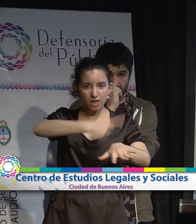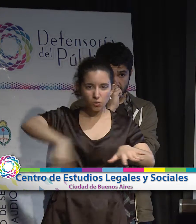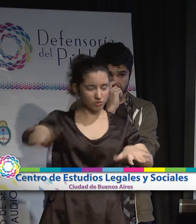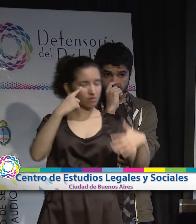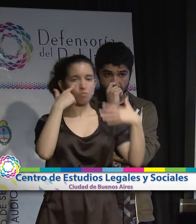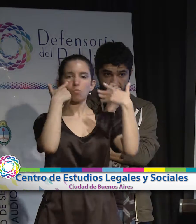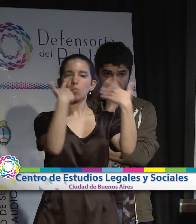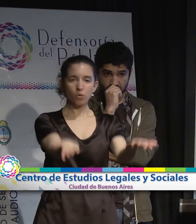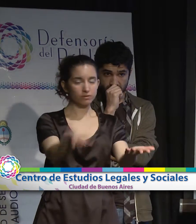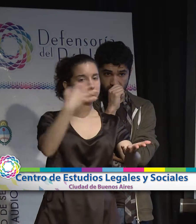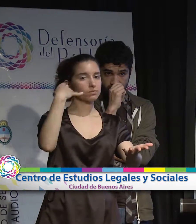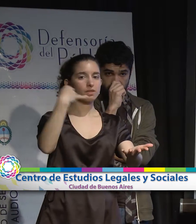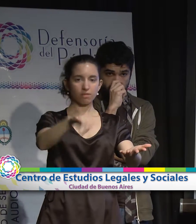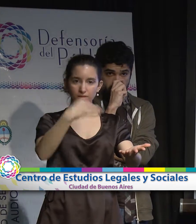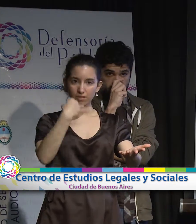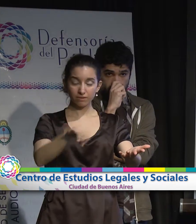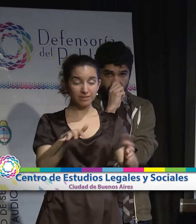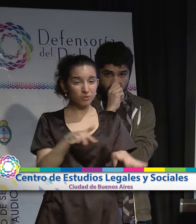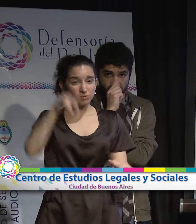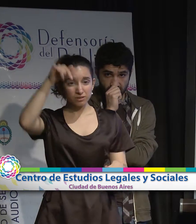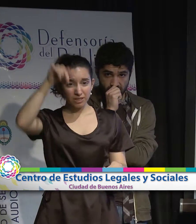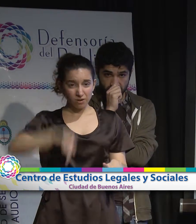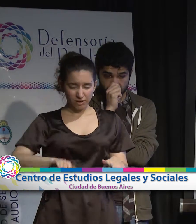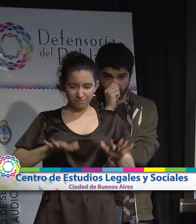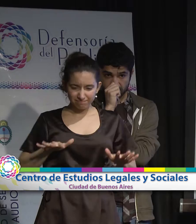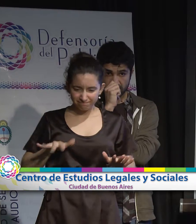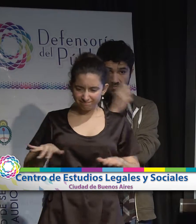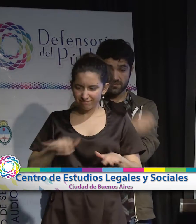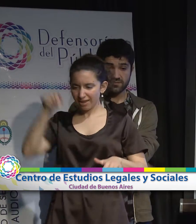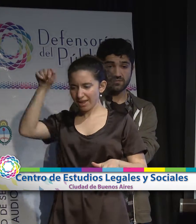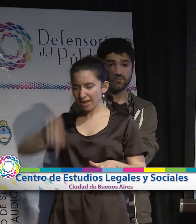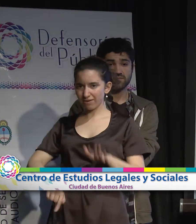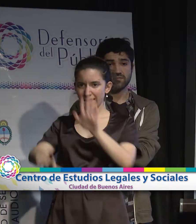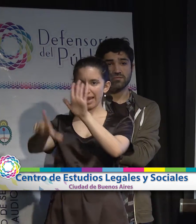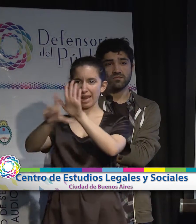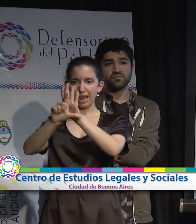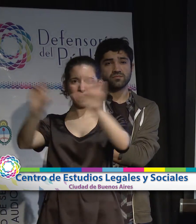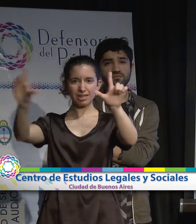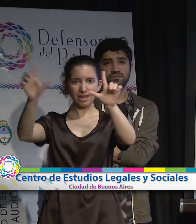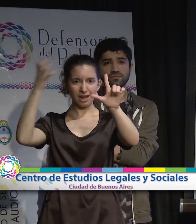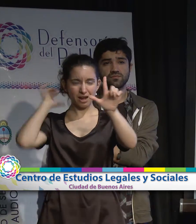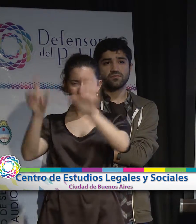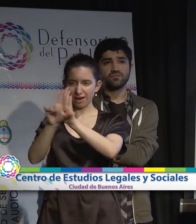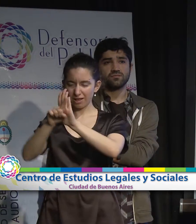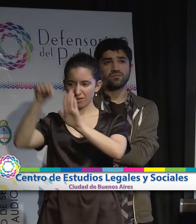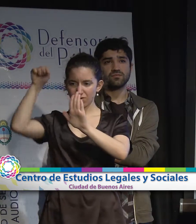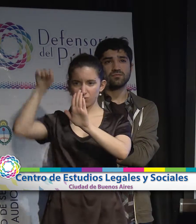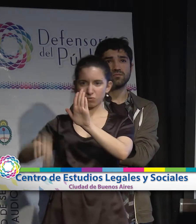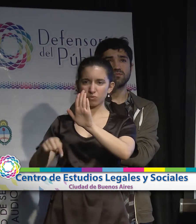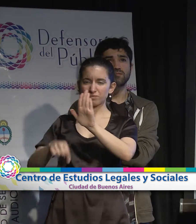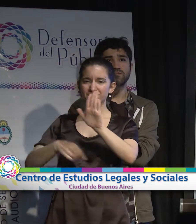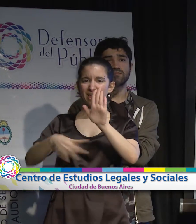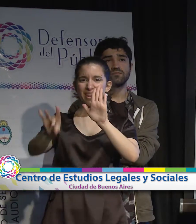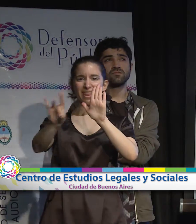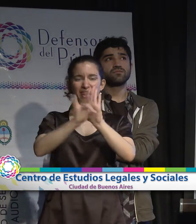y es la contradicción que existe entre la regulación actual de la Ley de Servicios de Comunicación Audiovisual a través de